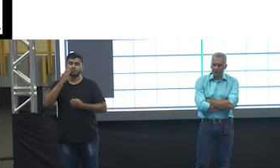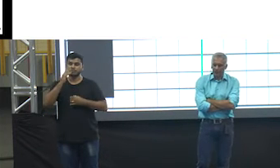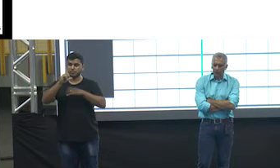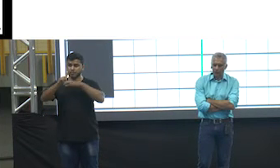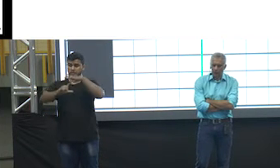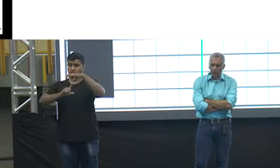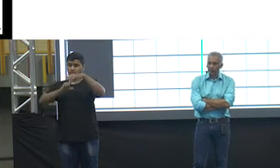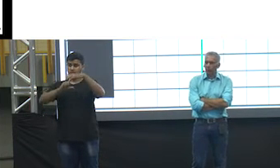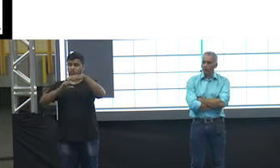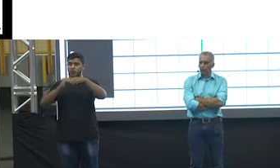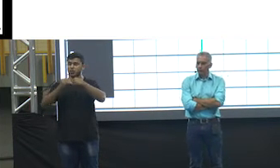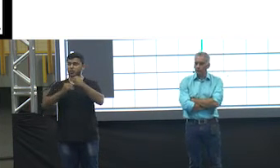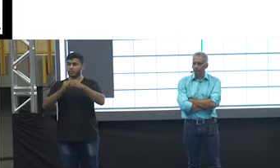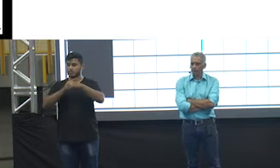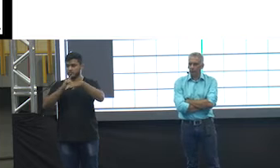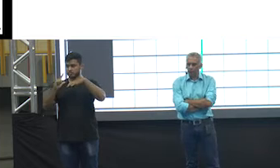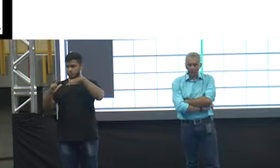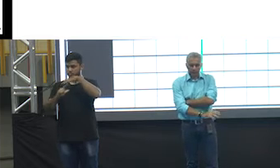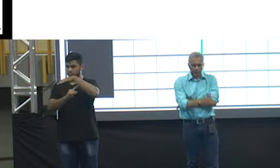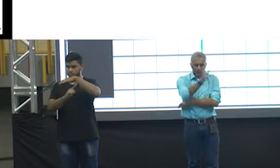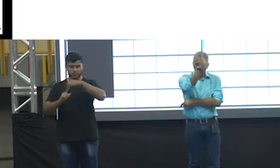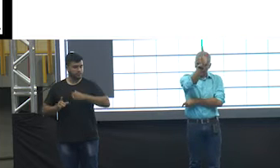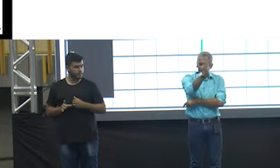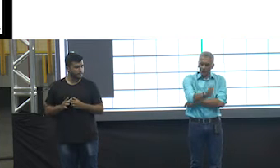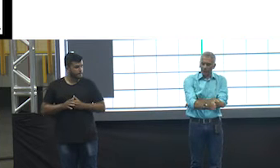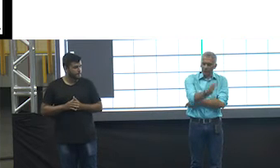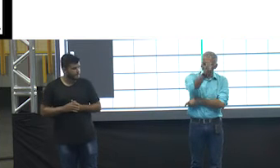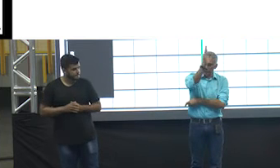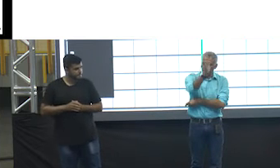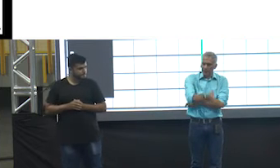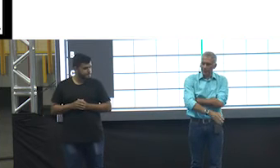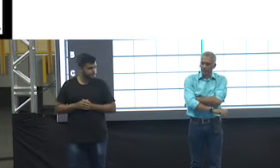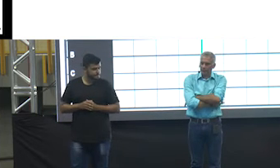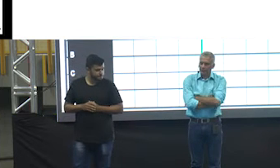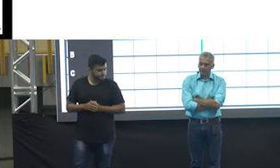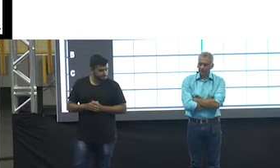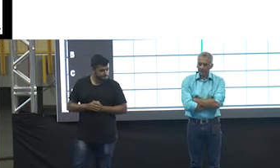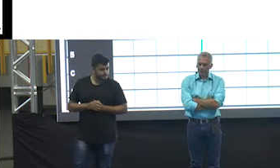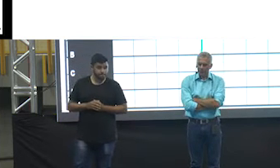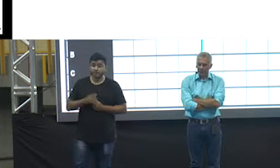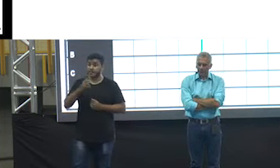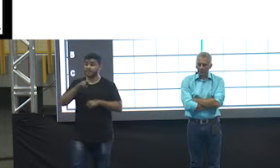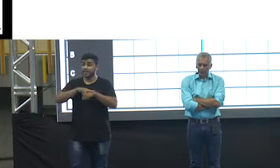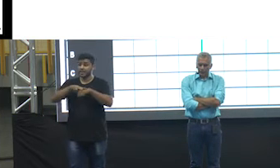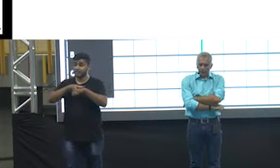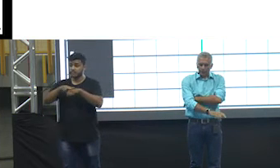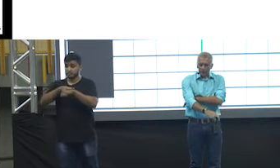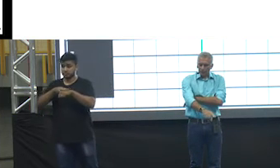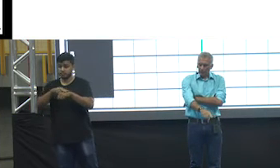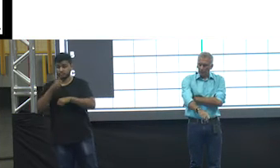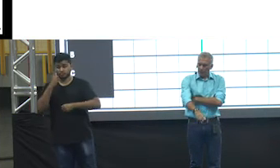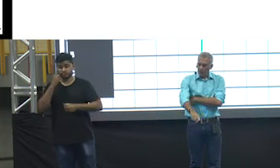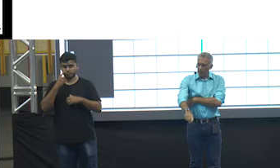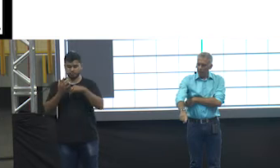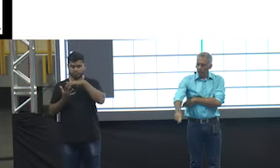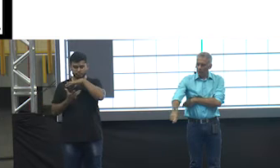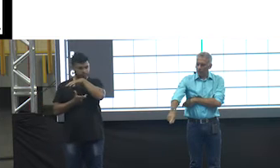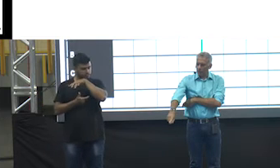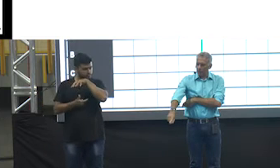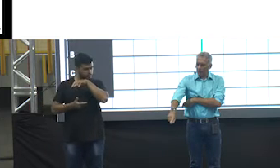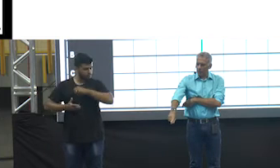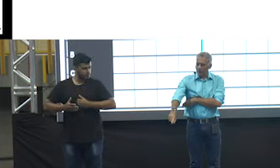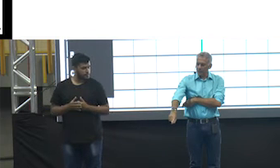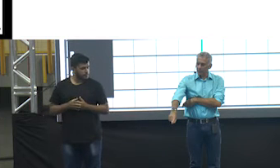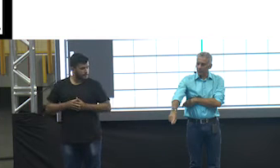em relação à linha do Equador. Olha a linhazinha verde que foi traçada. Certo? vai lá para o